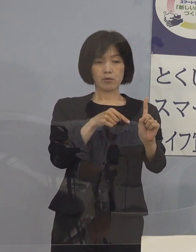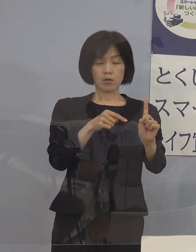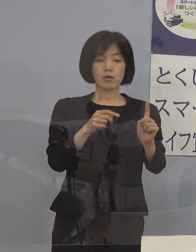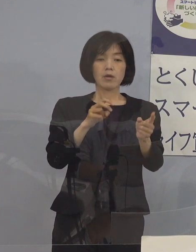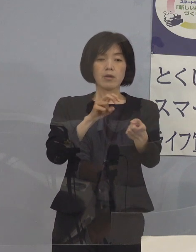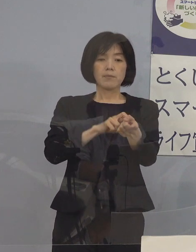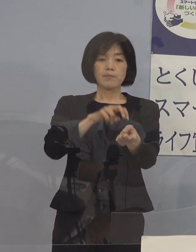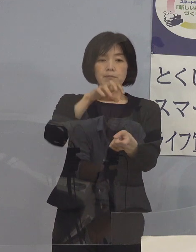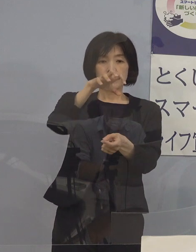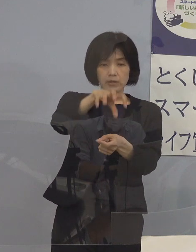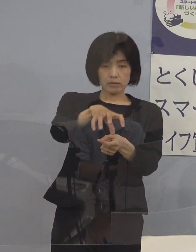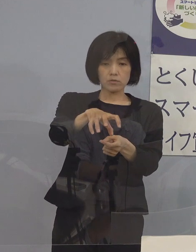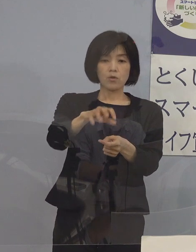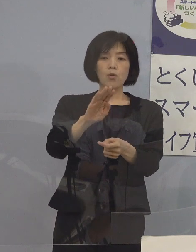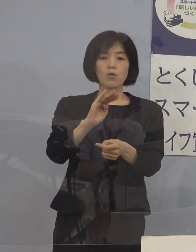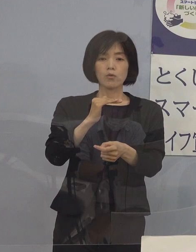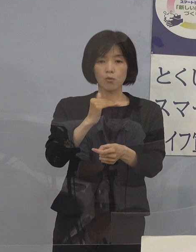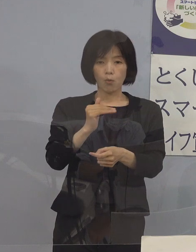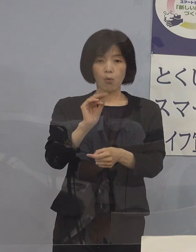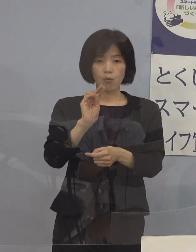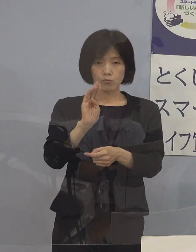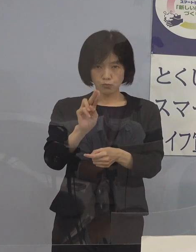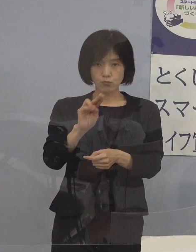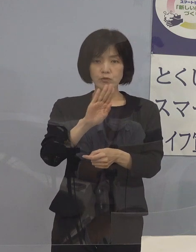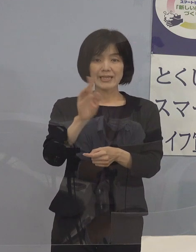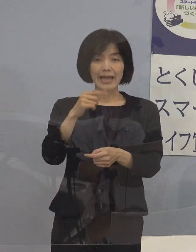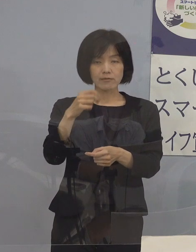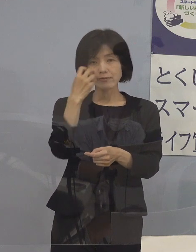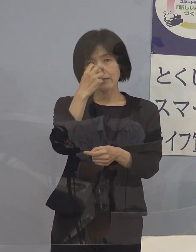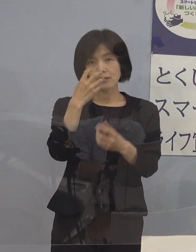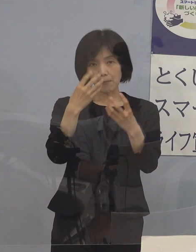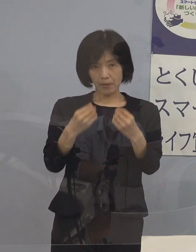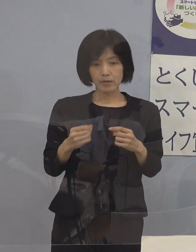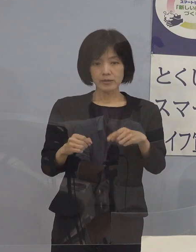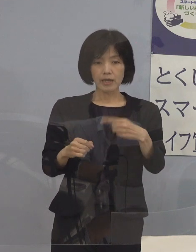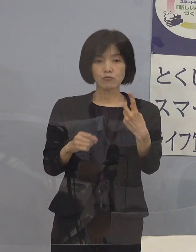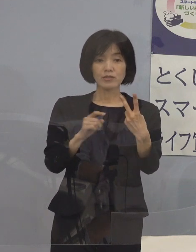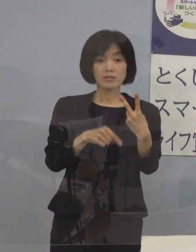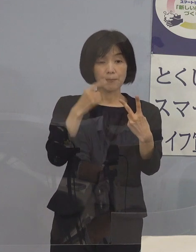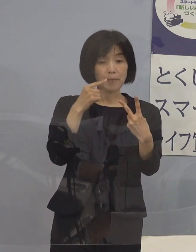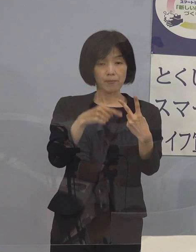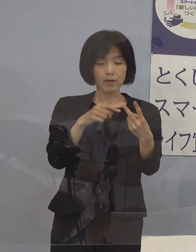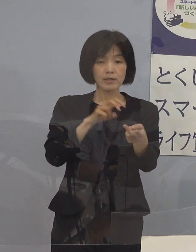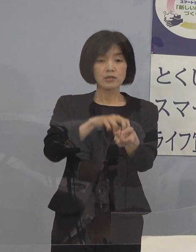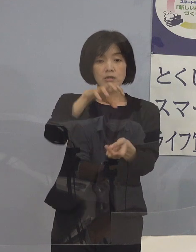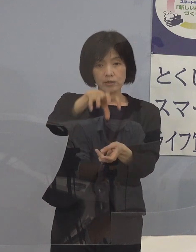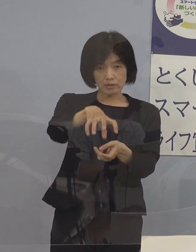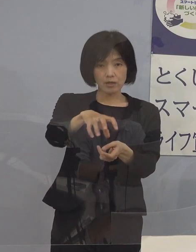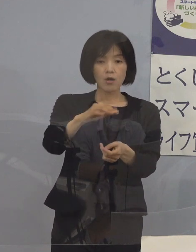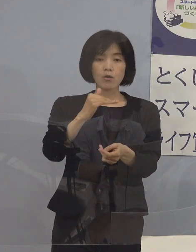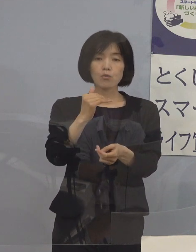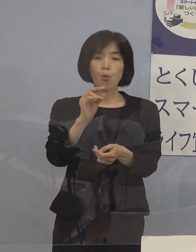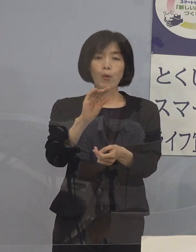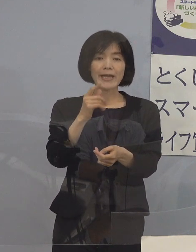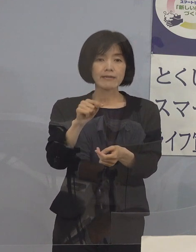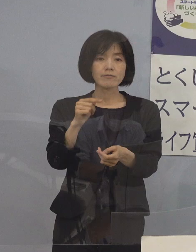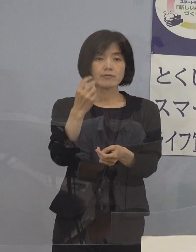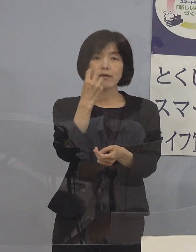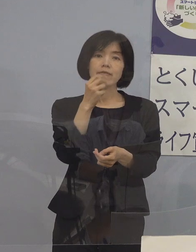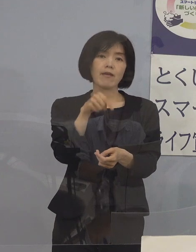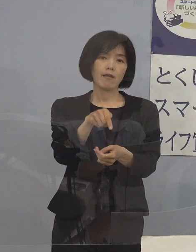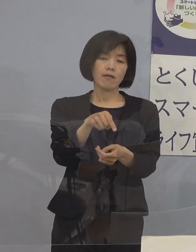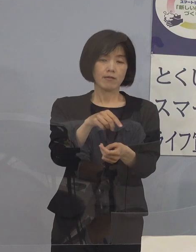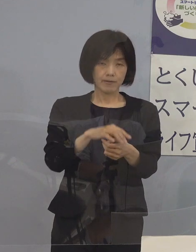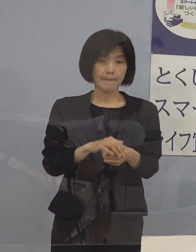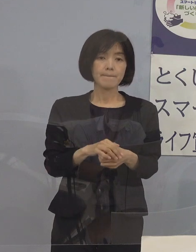療機関での抗原検査です。102例目の方、医療機関での抗原検査です